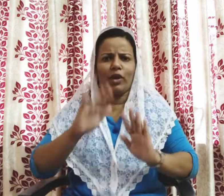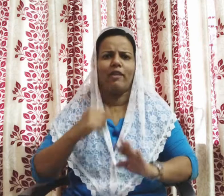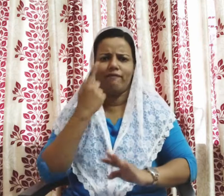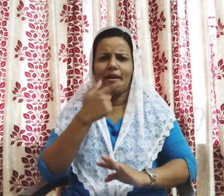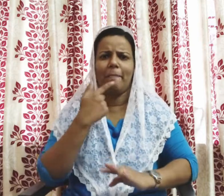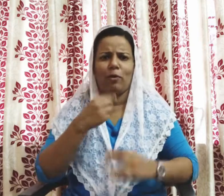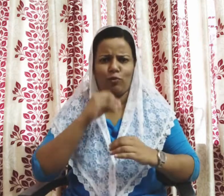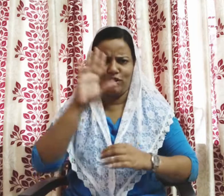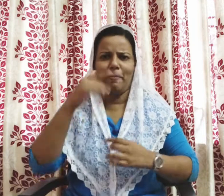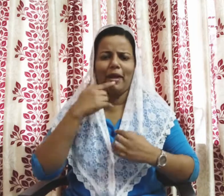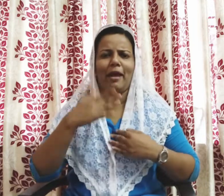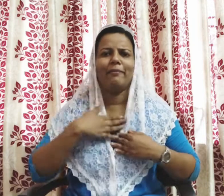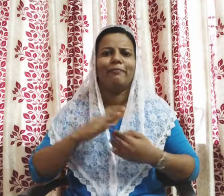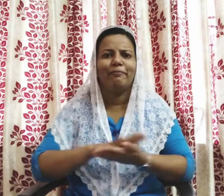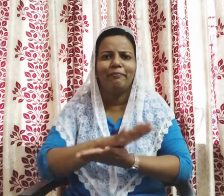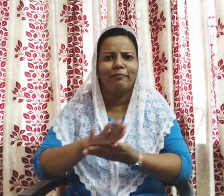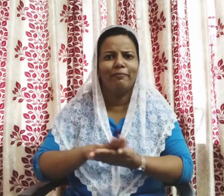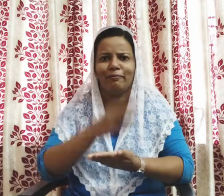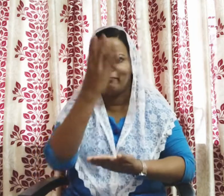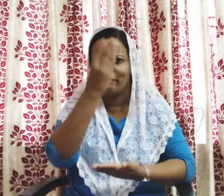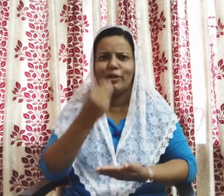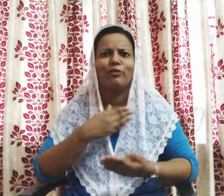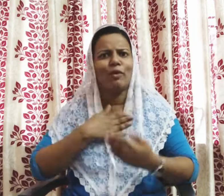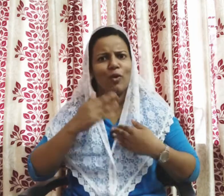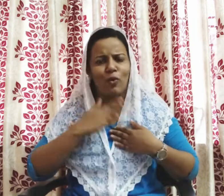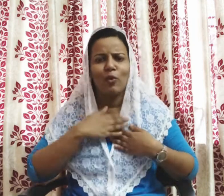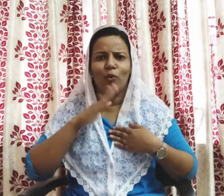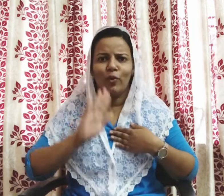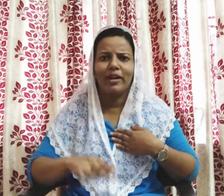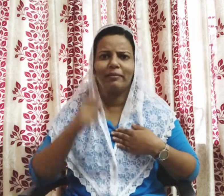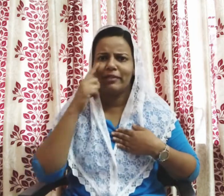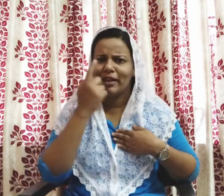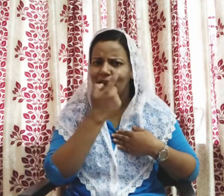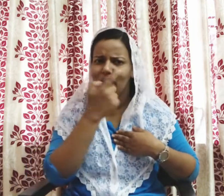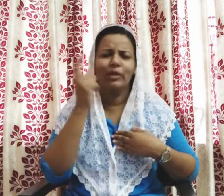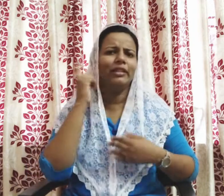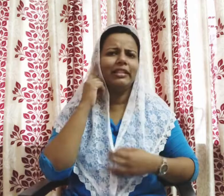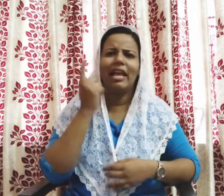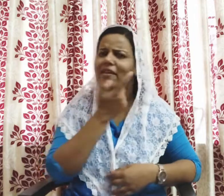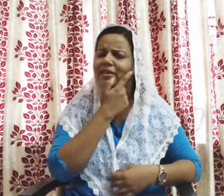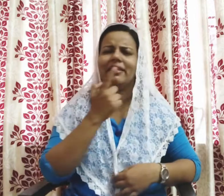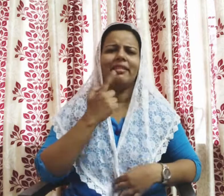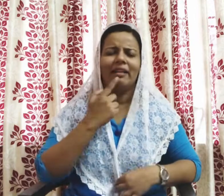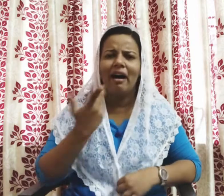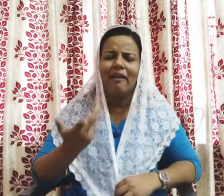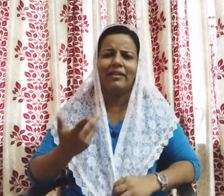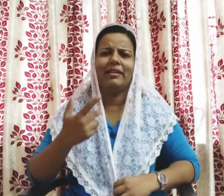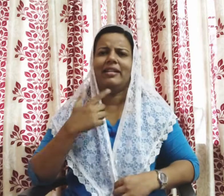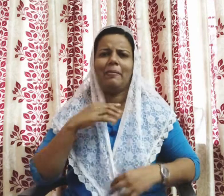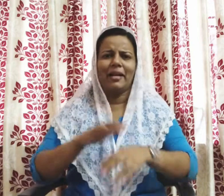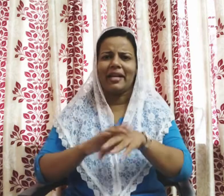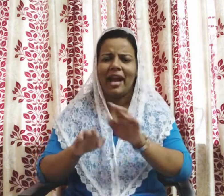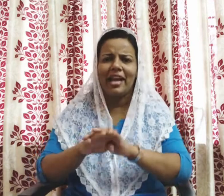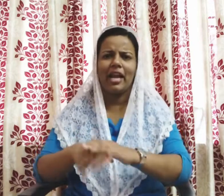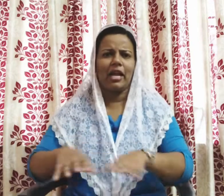എൻ്റെ ഉള്ളിൽ ഈ ദൈവാത്മാവ് വസിക്കുന്നു. ഇന്ന് നിങ്ങളുടെ കണ്ണുകളിലൂടെയും നിങ്ങളുടെ ചെവികളിലൂടെയും നിങ്ങളുടെ നാവിലൂടെയും നിങ്ങളുടെ കൈകളിലൂടെയും